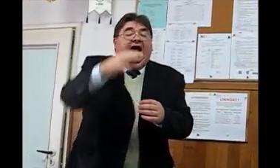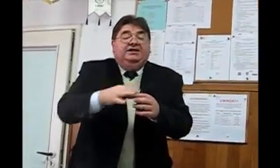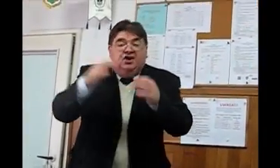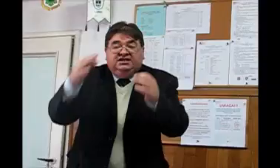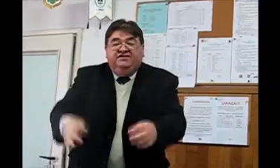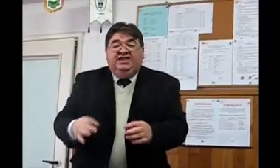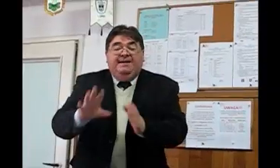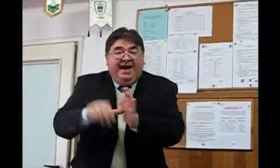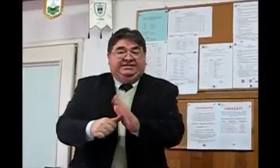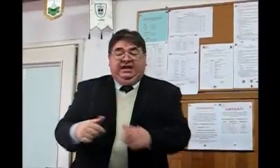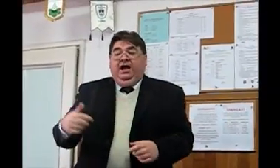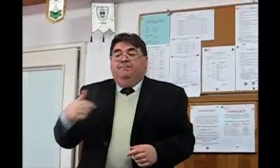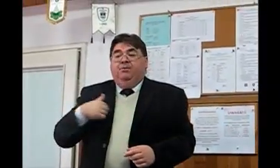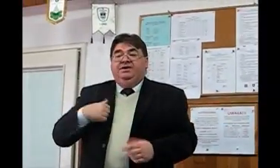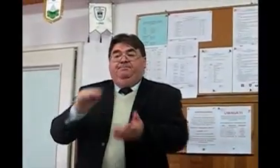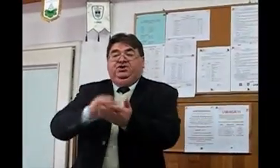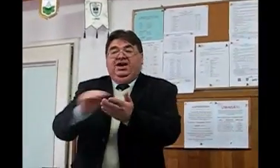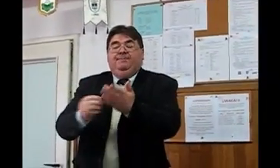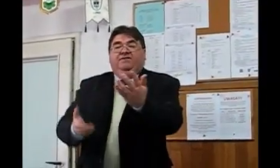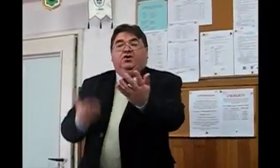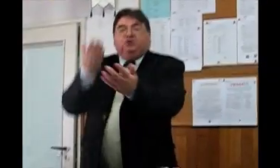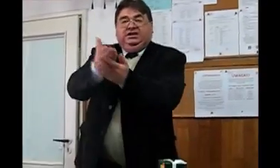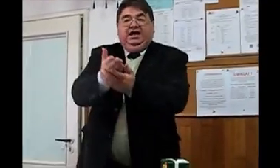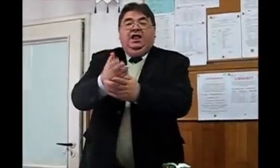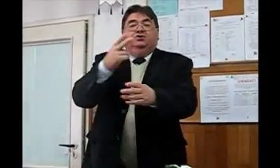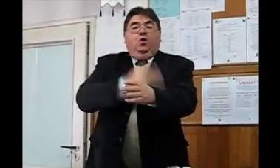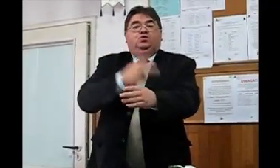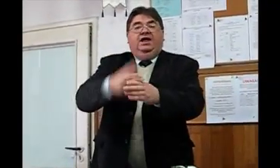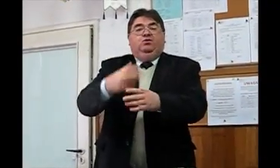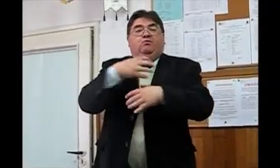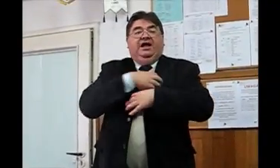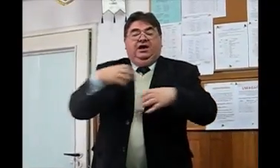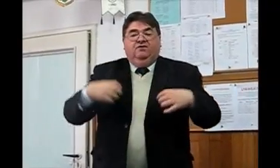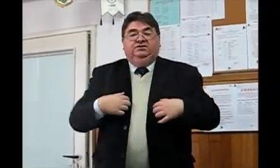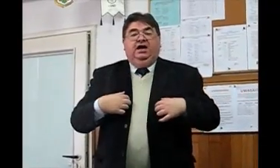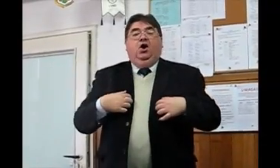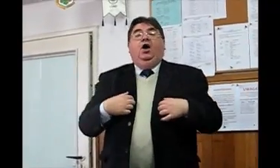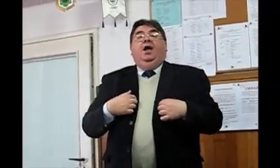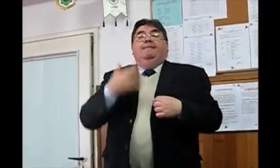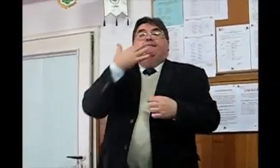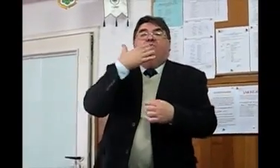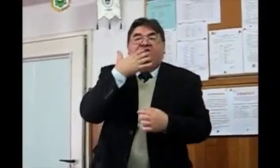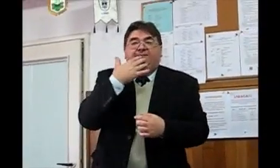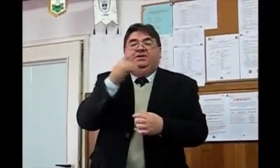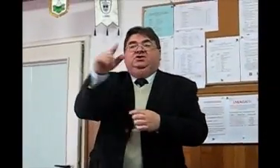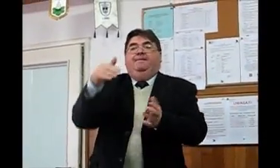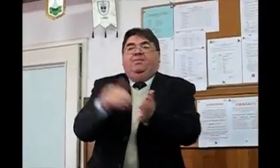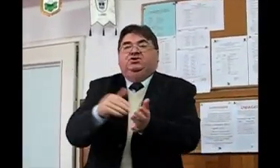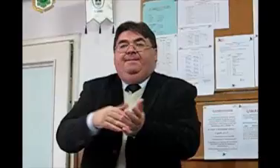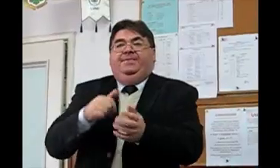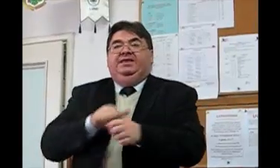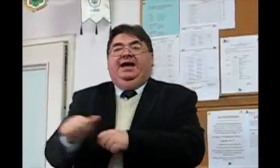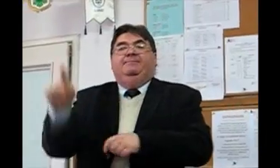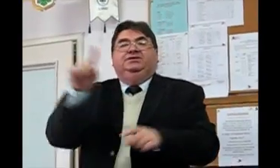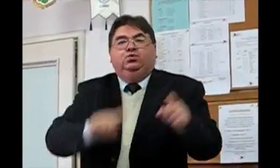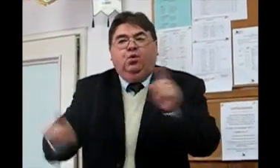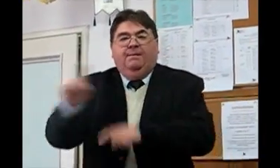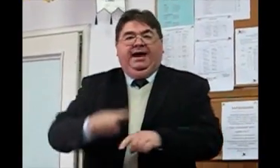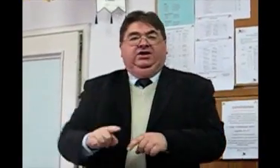A to jest wina nas. Bo my piszemy nocy do urzędu masy krótkiego. Mówimy, że potrzebny nam jest tłumacz.